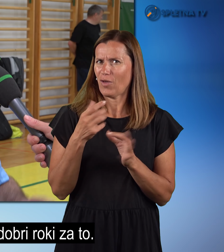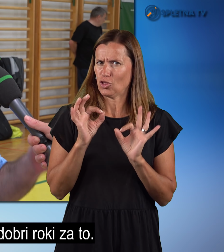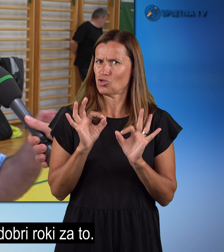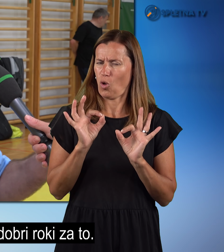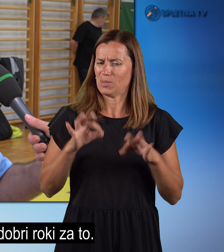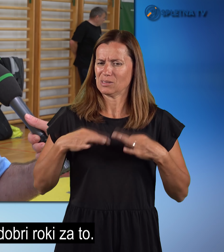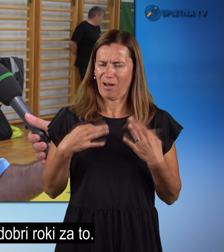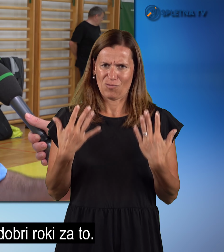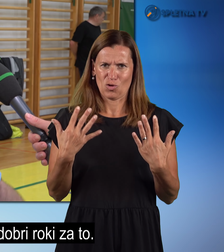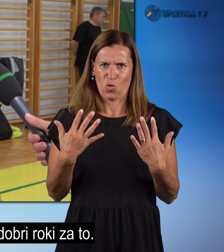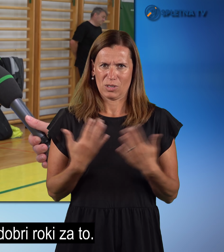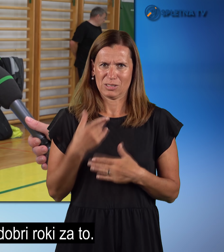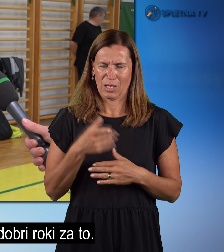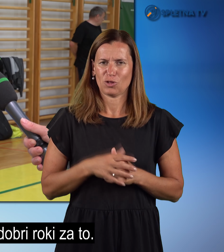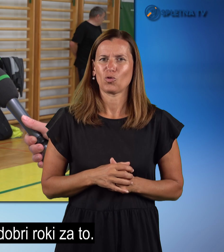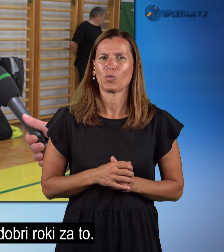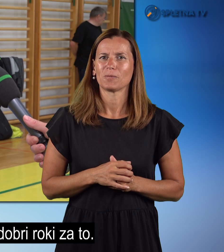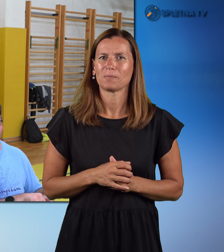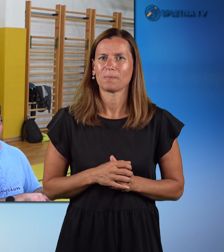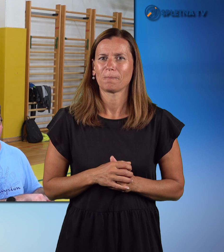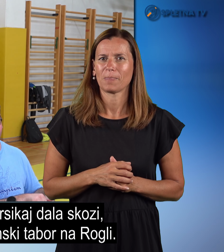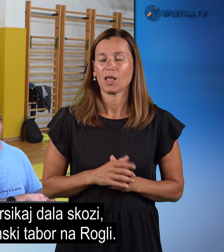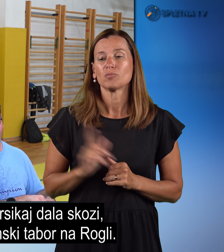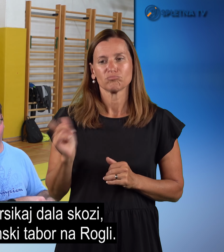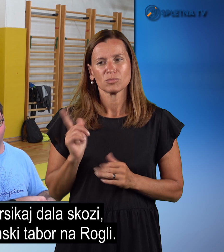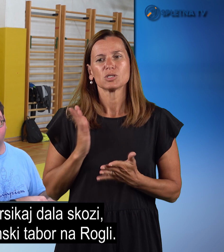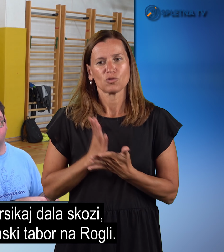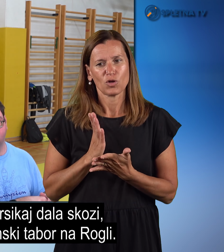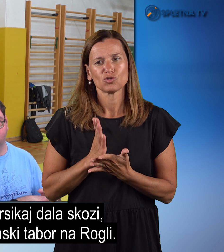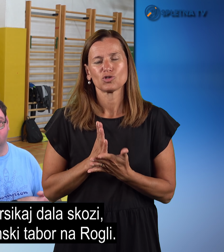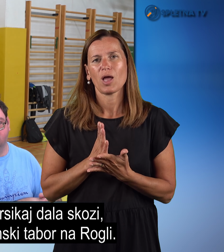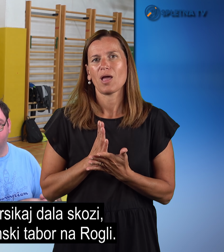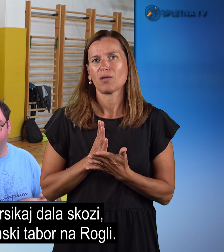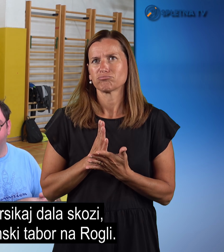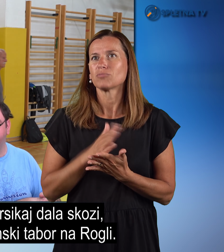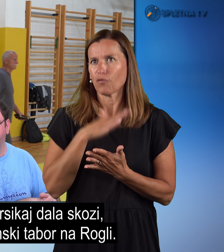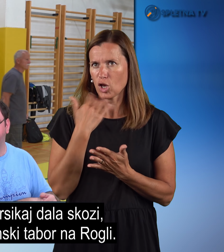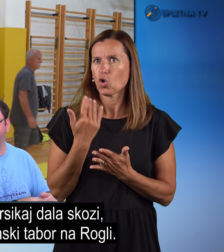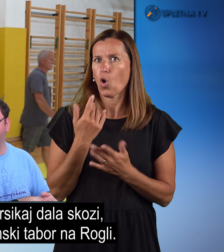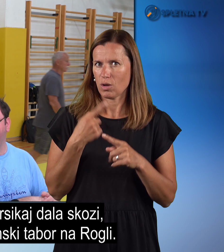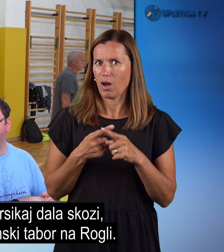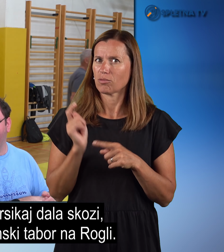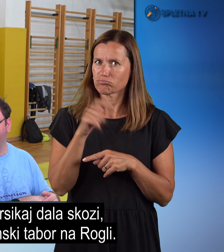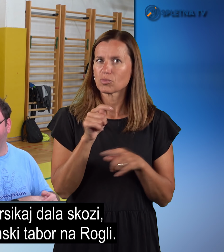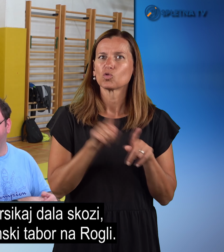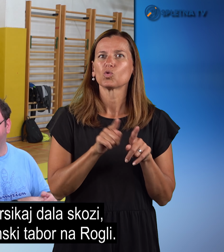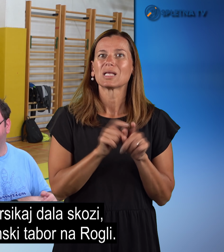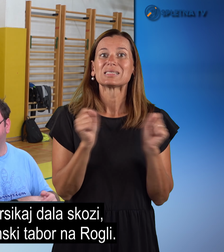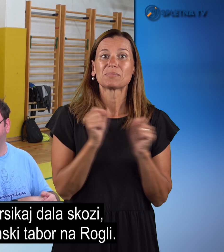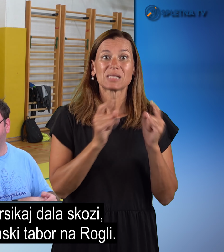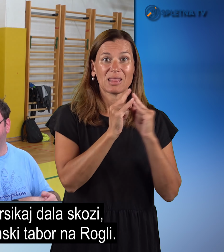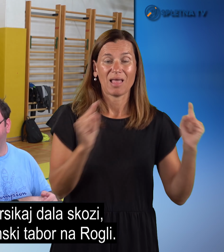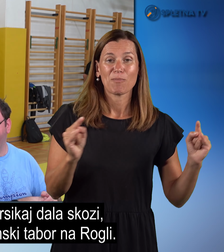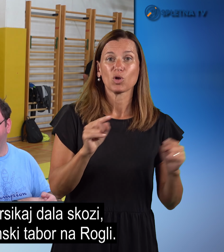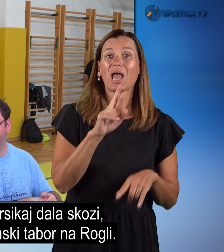kar 2 dobri roki za to. Skupaj sva že marsikaj dala skozi, med drugim tudi zimski tabor